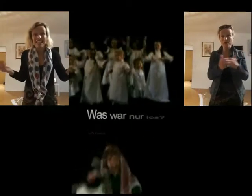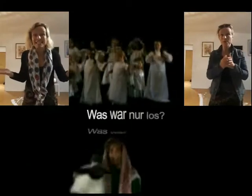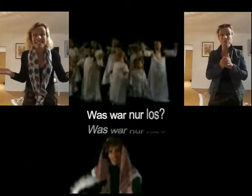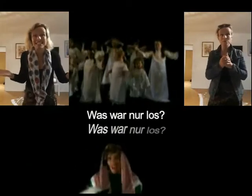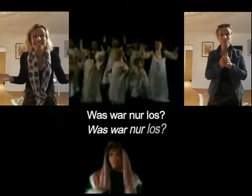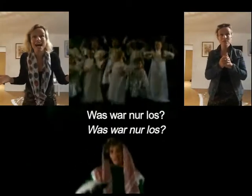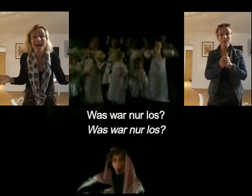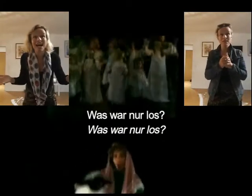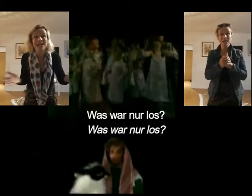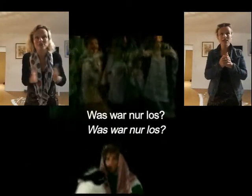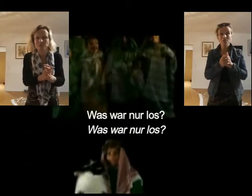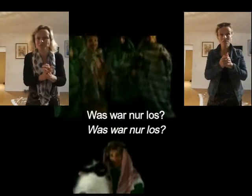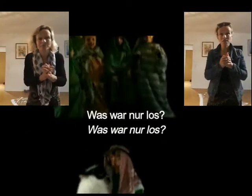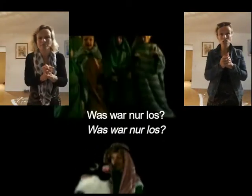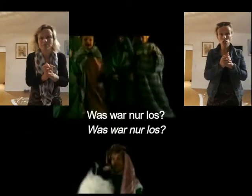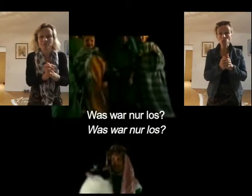Was war nun los?